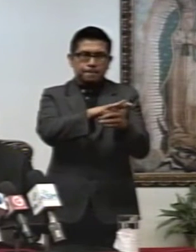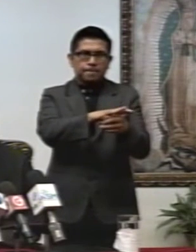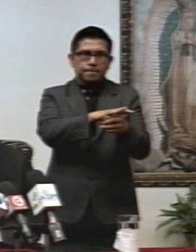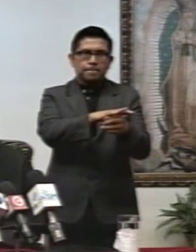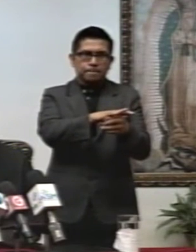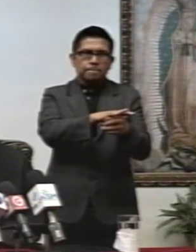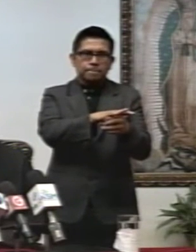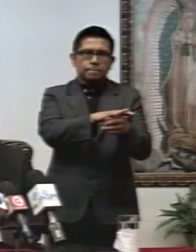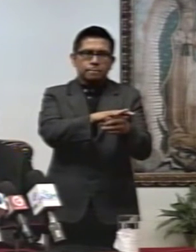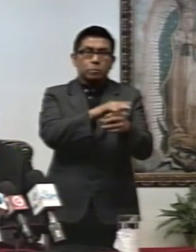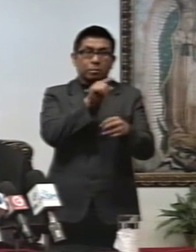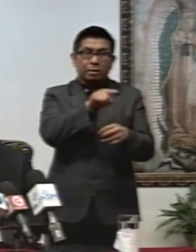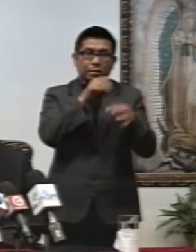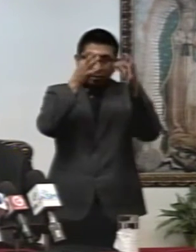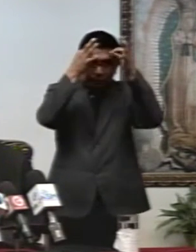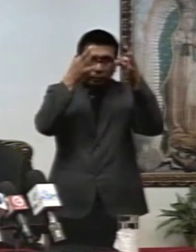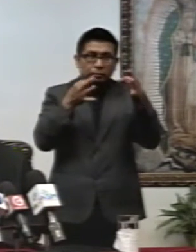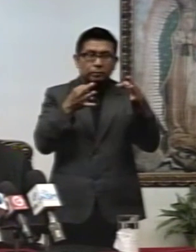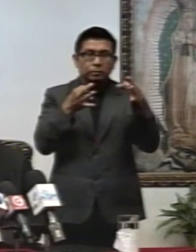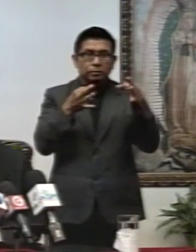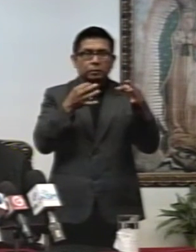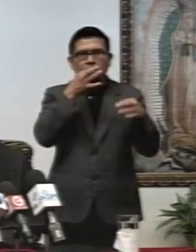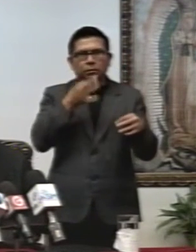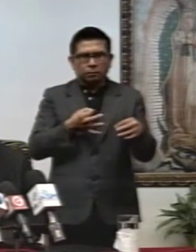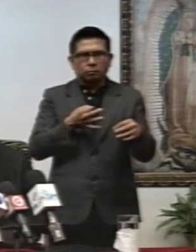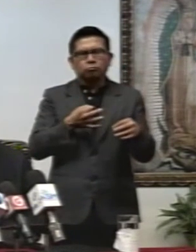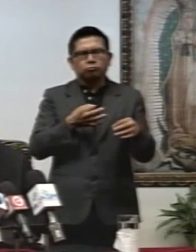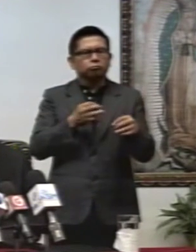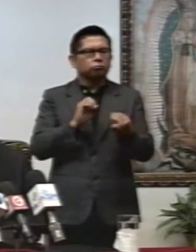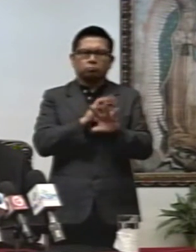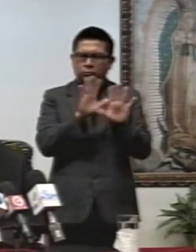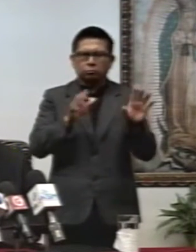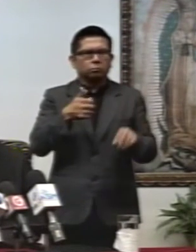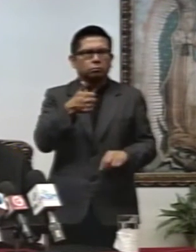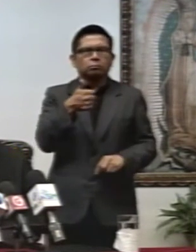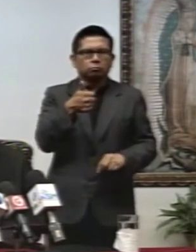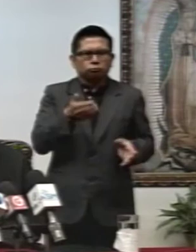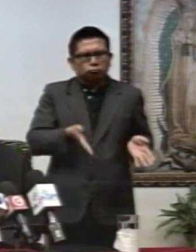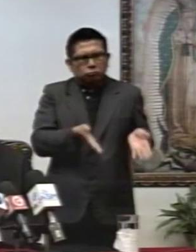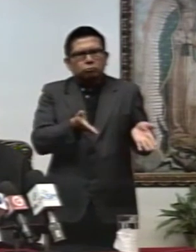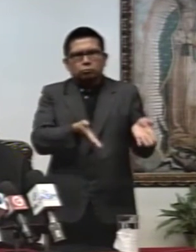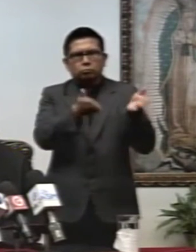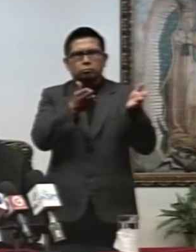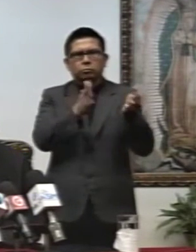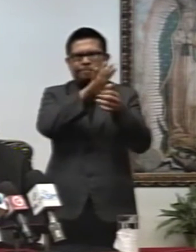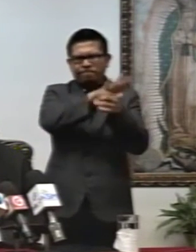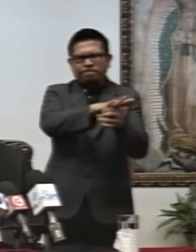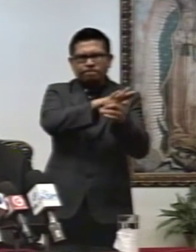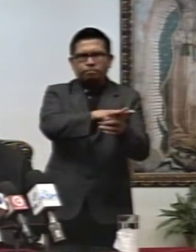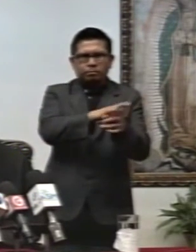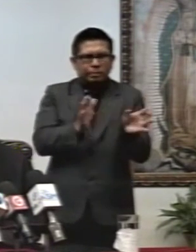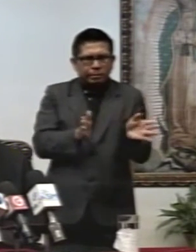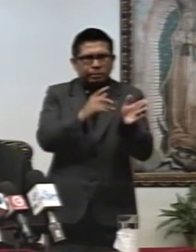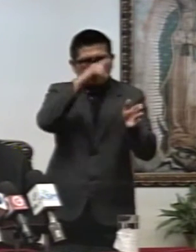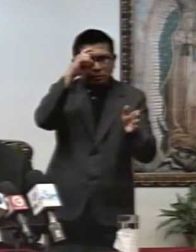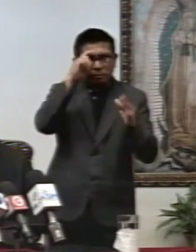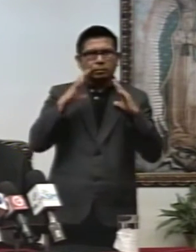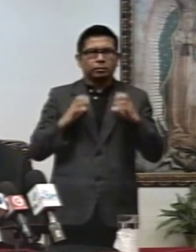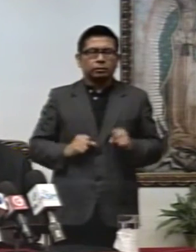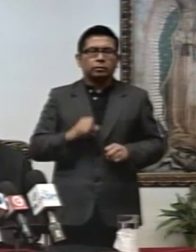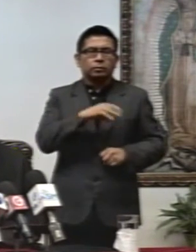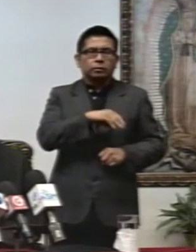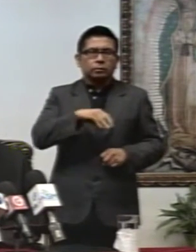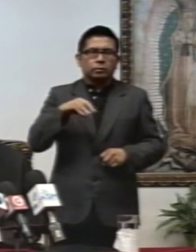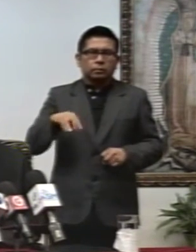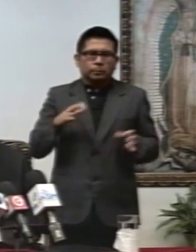esas medidas sin duda están justificadas. Está bien que se haga un esfuerzo, que el Estado haga un